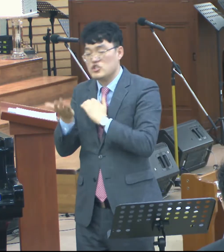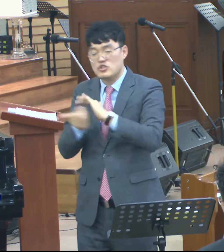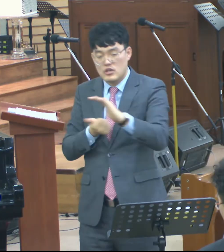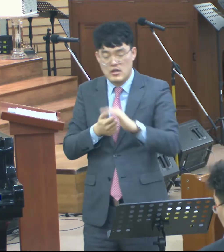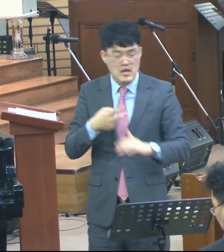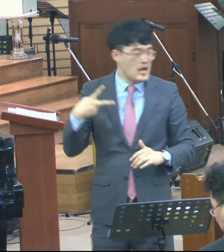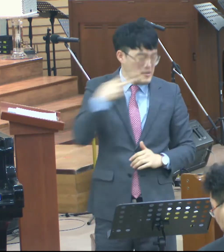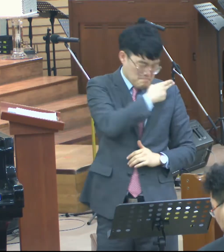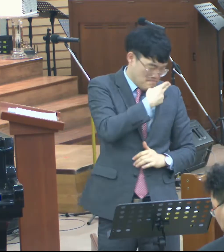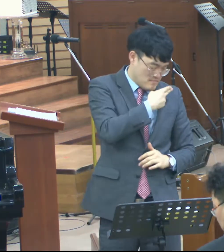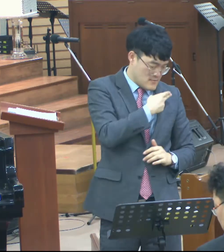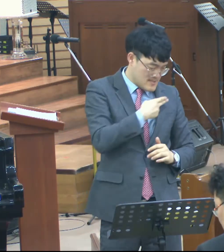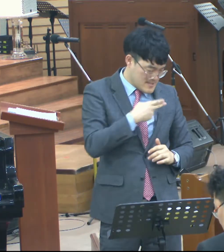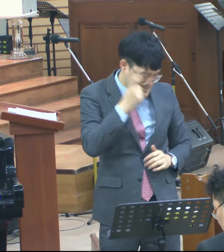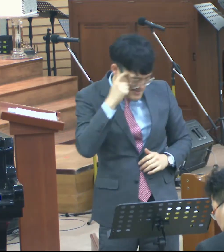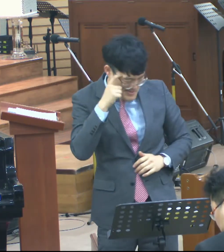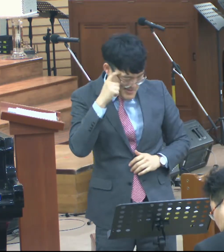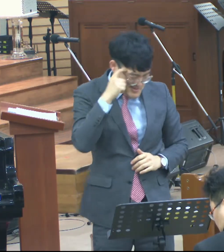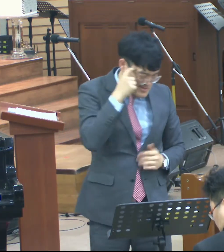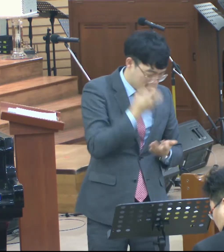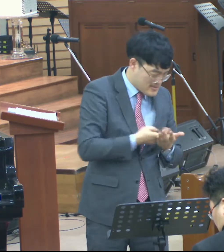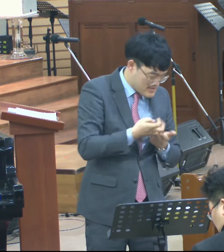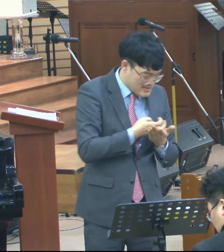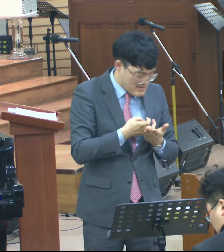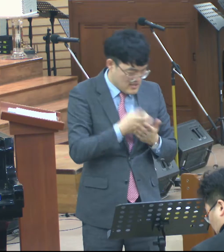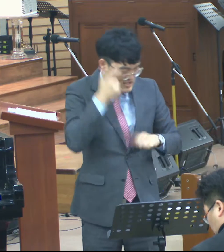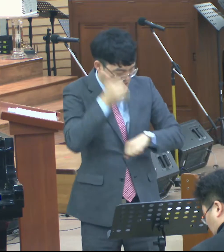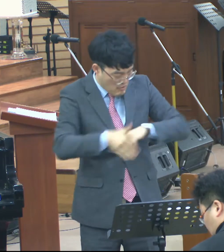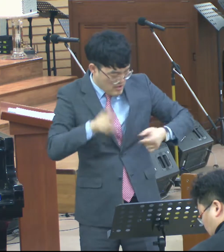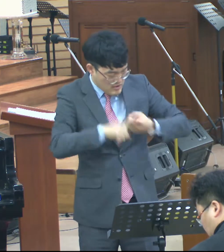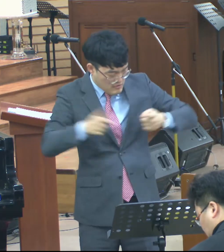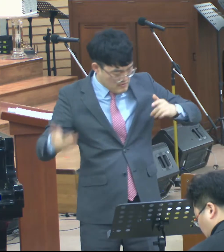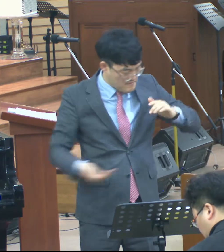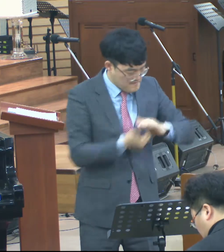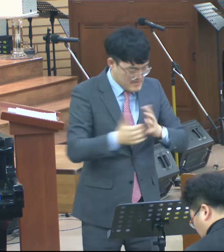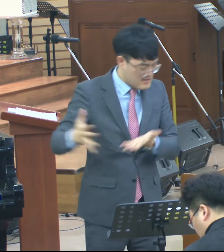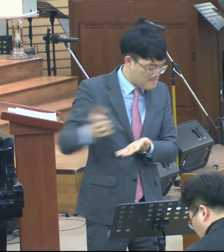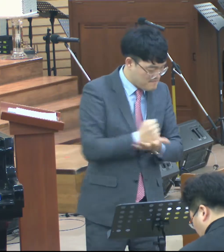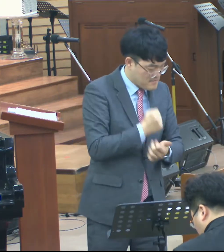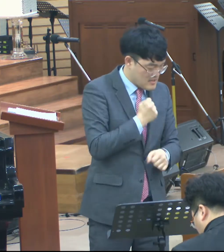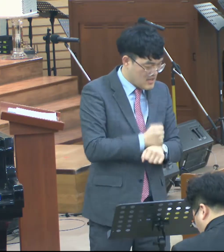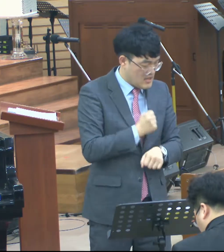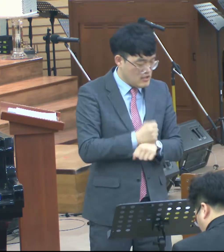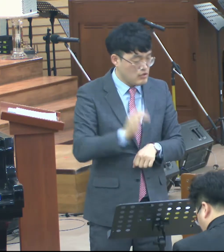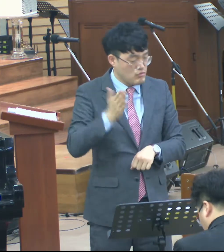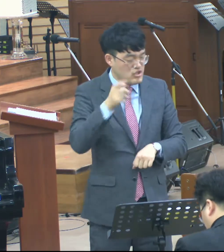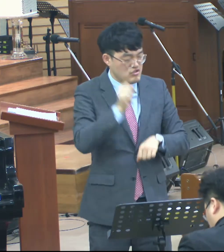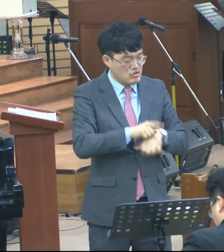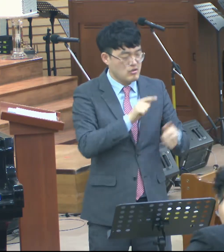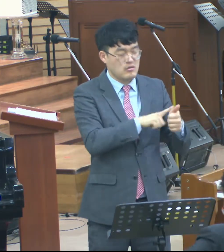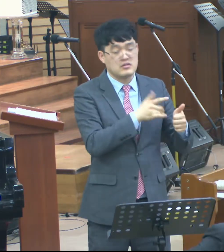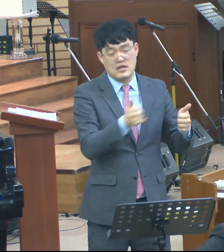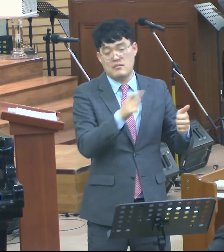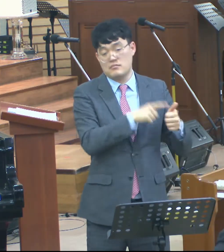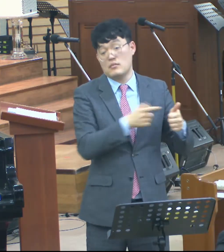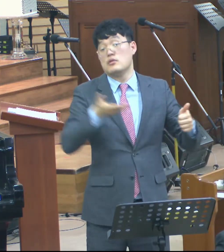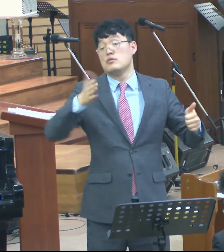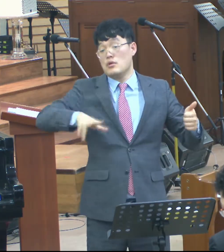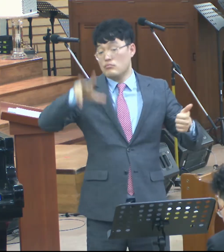그래서 계획대로 다 돼야지 직성이 풀리는 거예요. 문제는 악한 일에 대해서도 그런